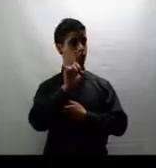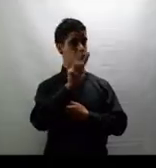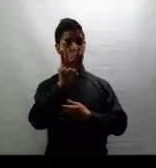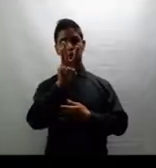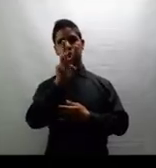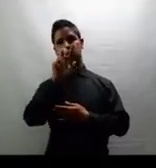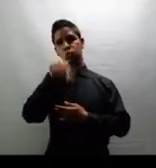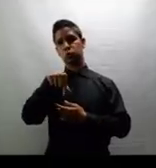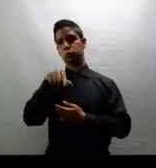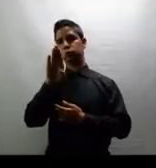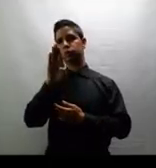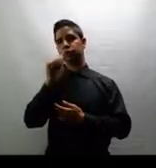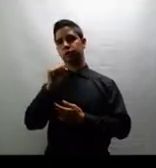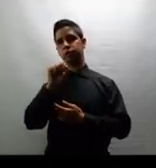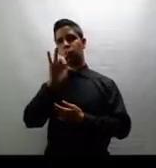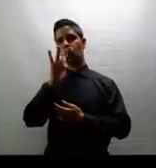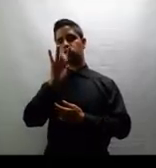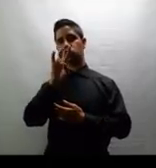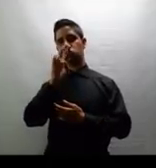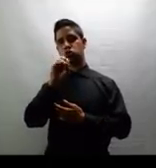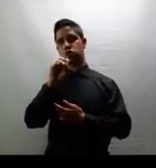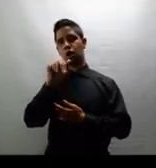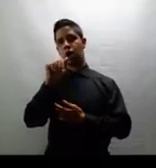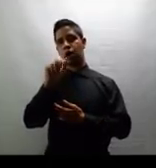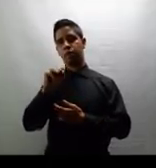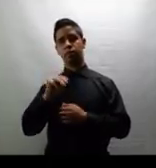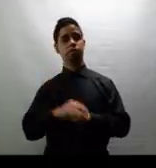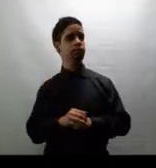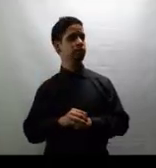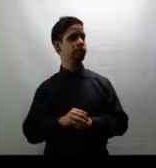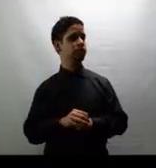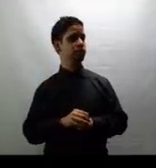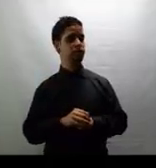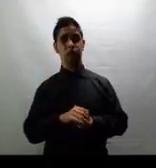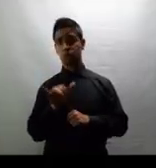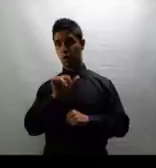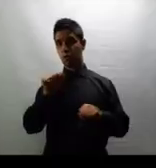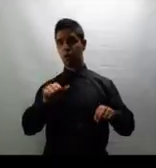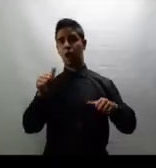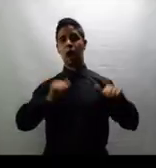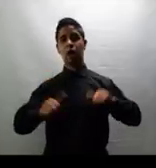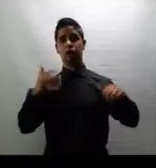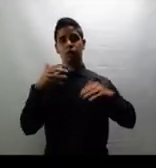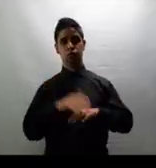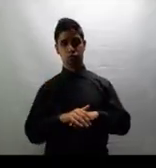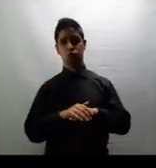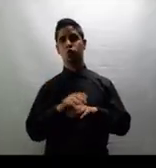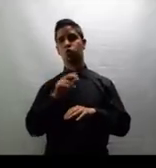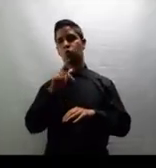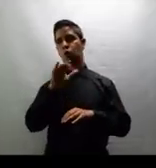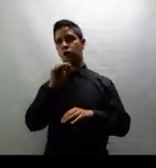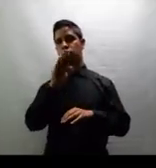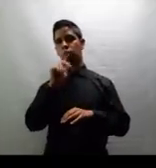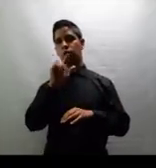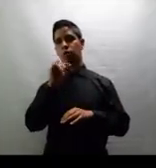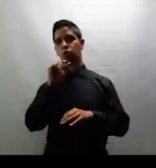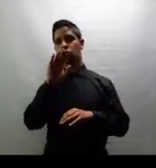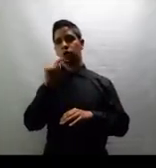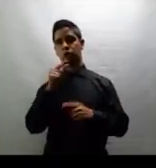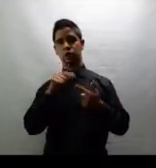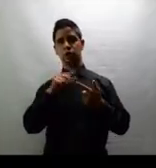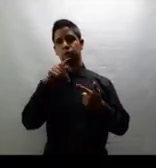w los 107 además de cristo y también por arte fusión punto hereje cuarzo blanco punto o hereje y